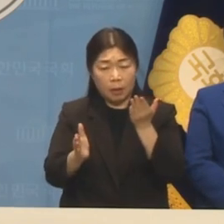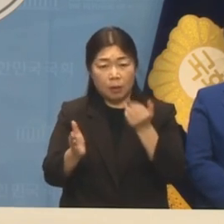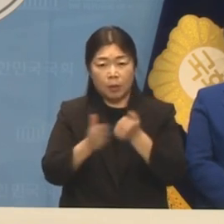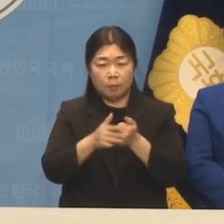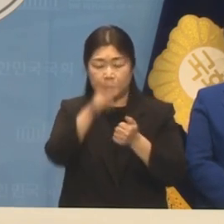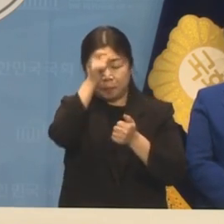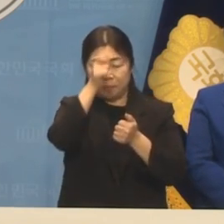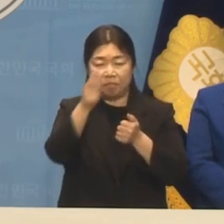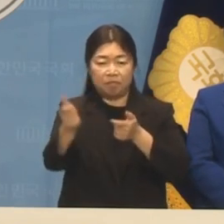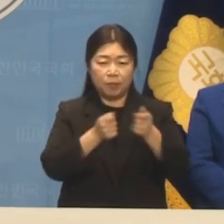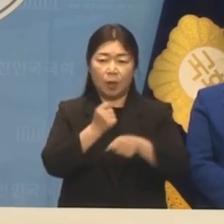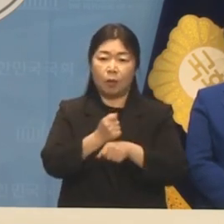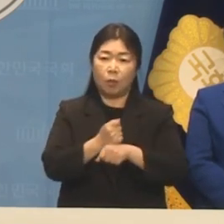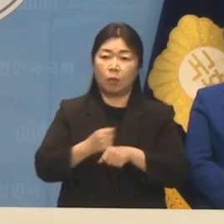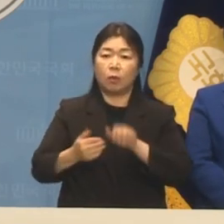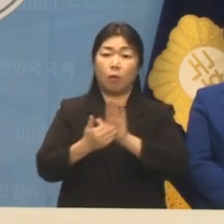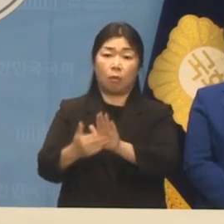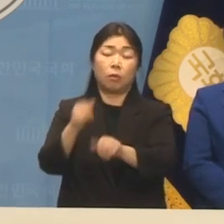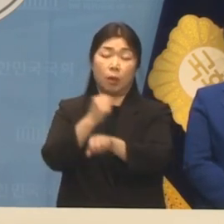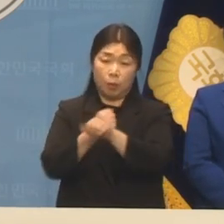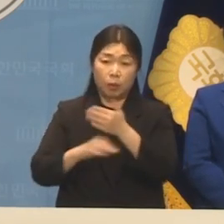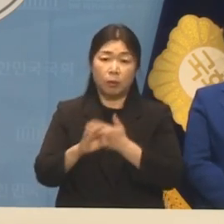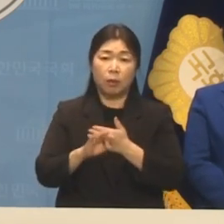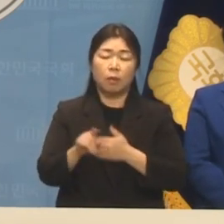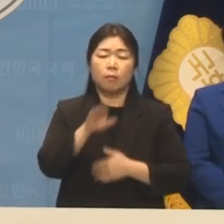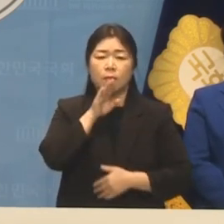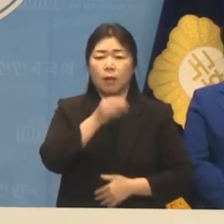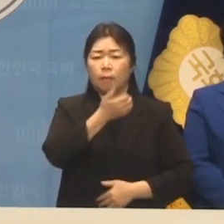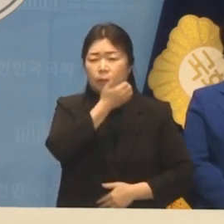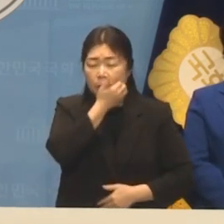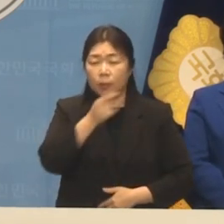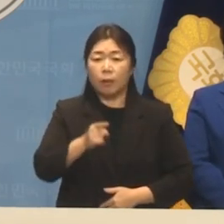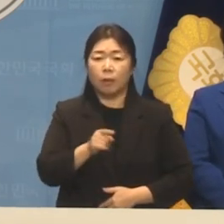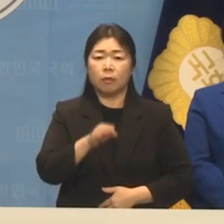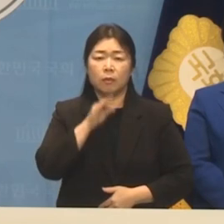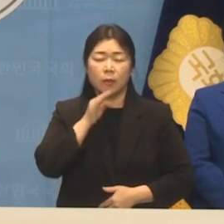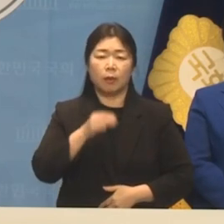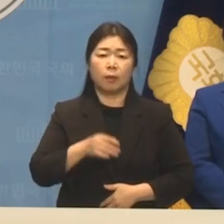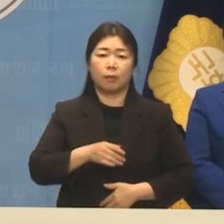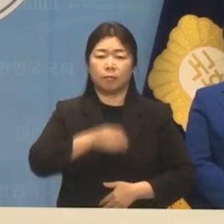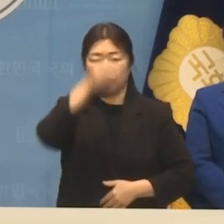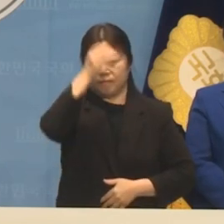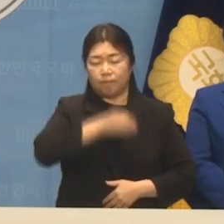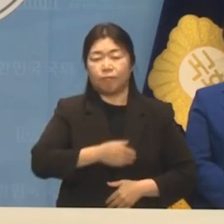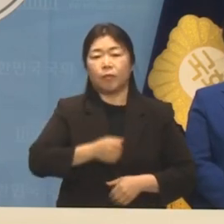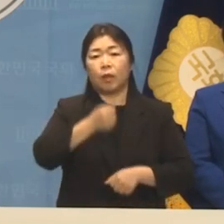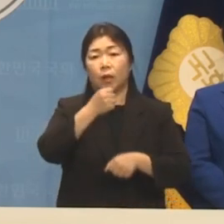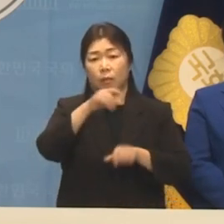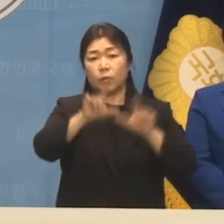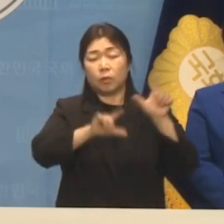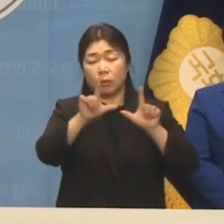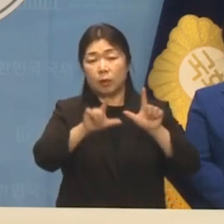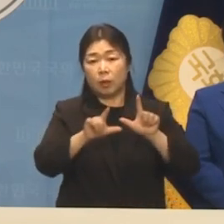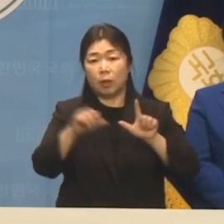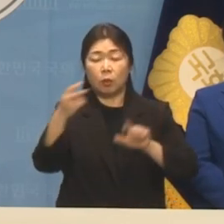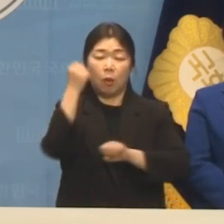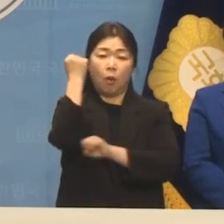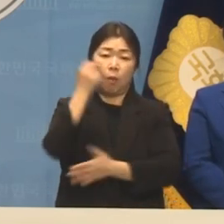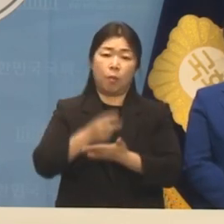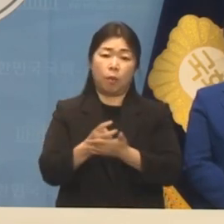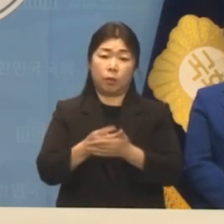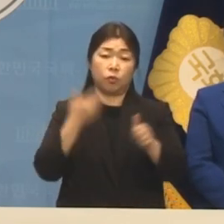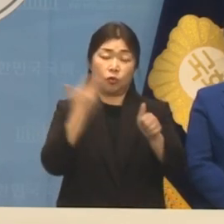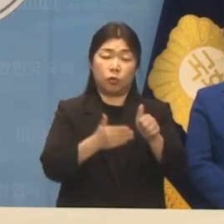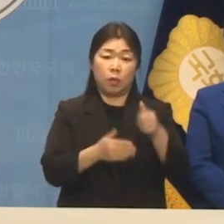생트집을 잡아 거부권을 행사한다면 비겁하고 후안무치한 행태이며 헌법이 부여한